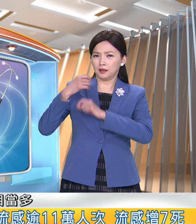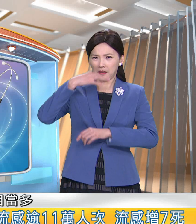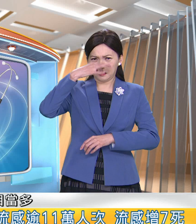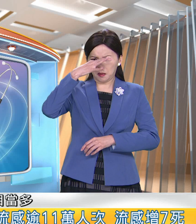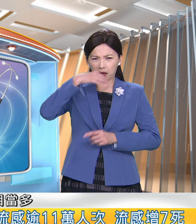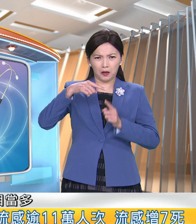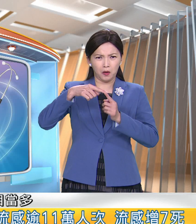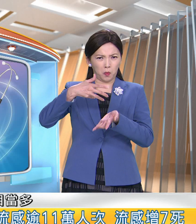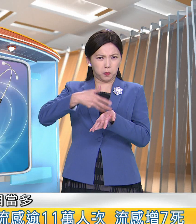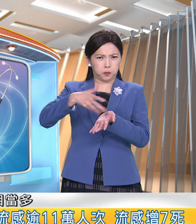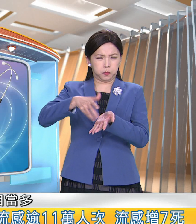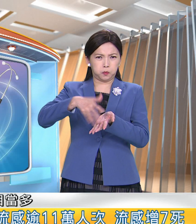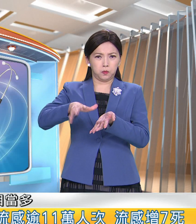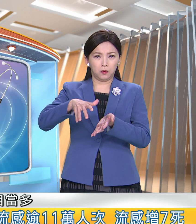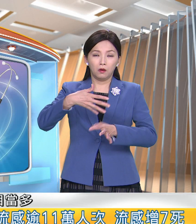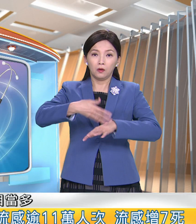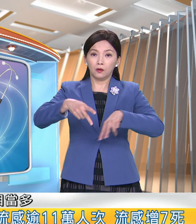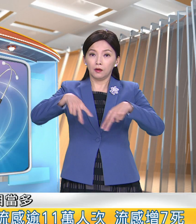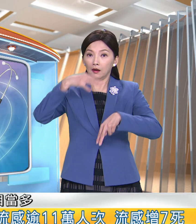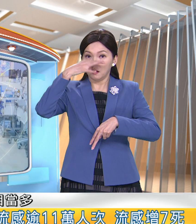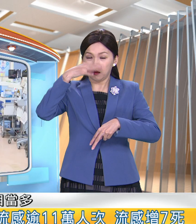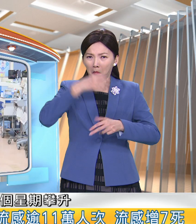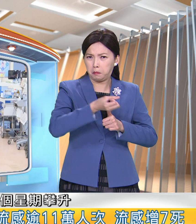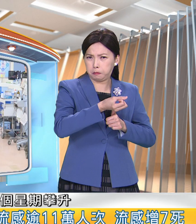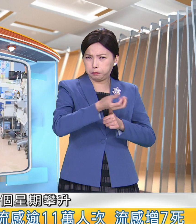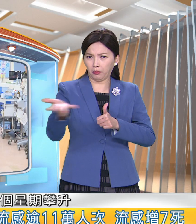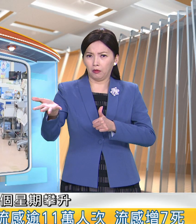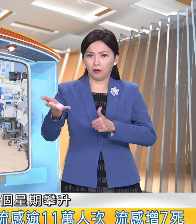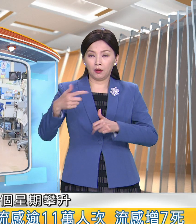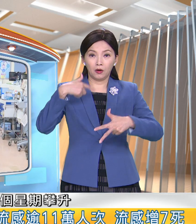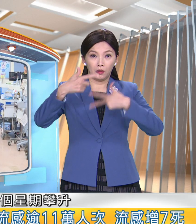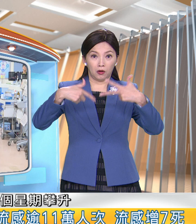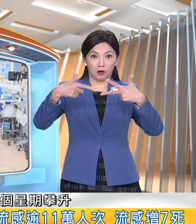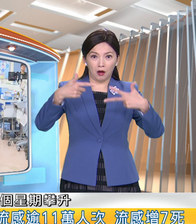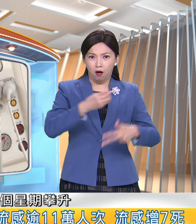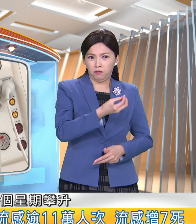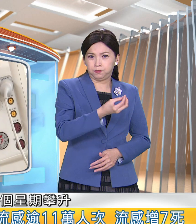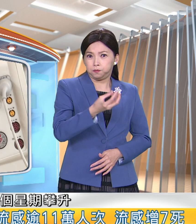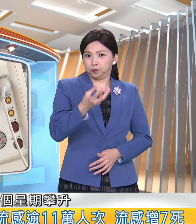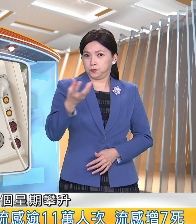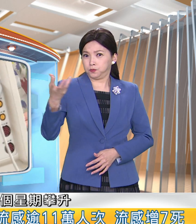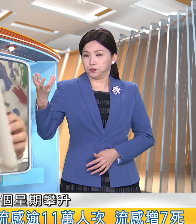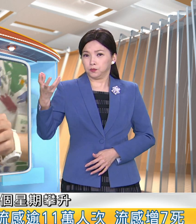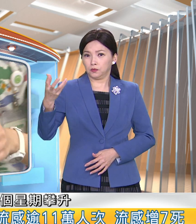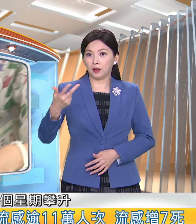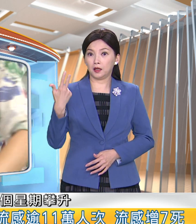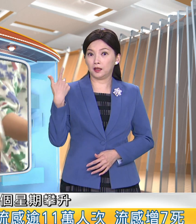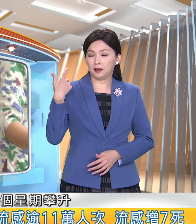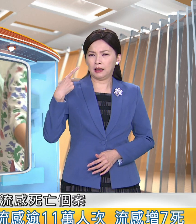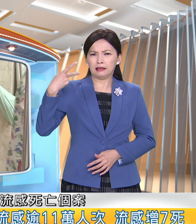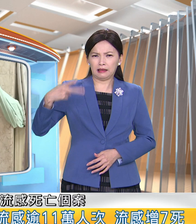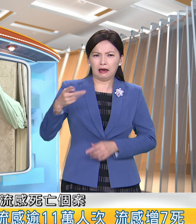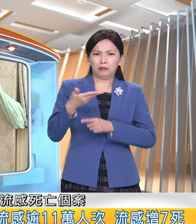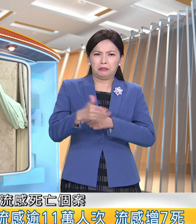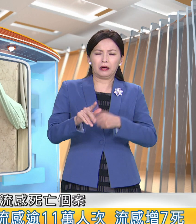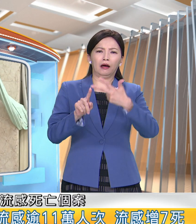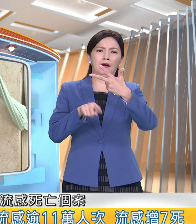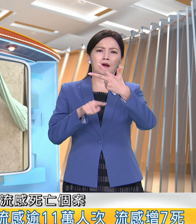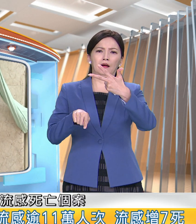最近感冒的人相当多，流感疫情连续六个星期攀升，上周还新增了七